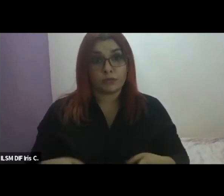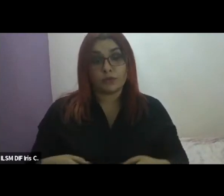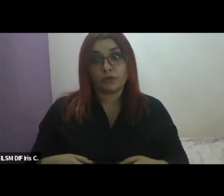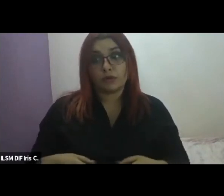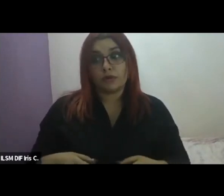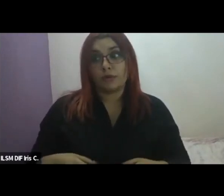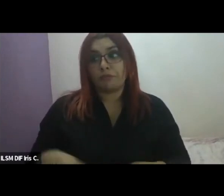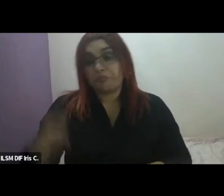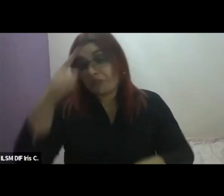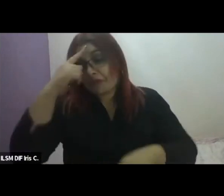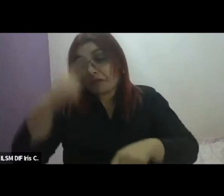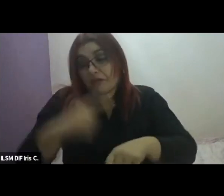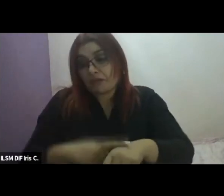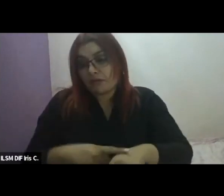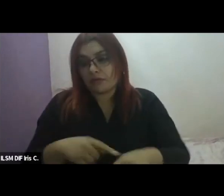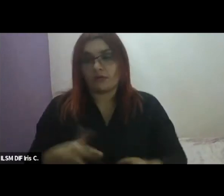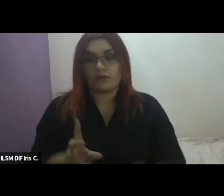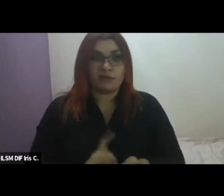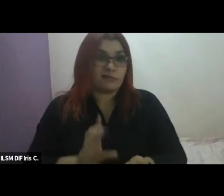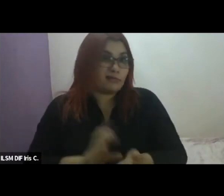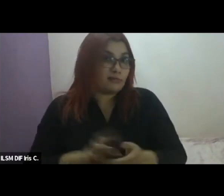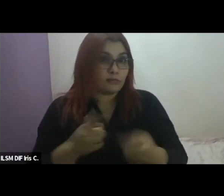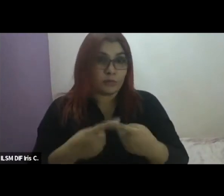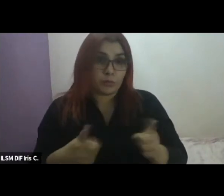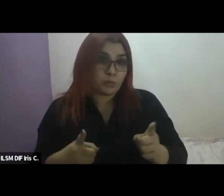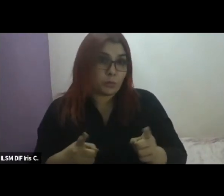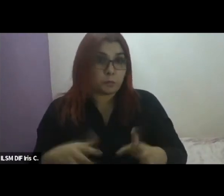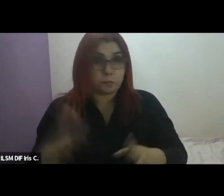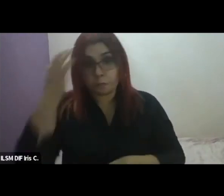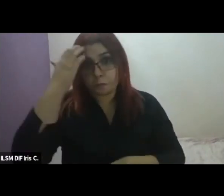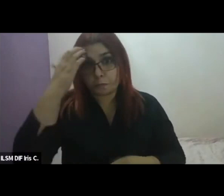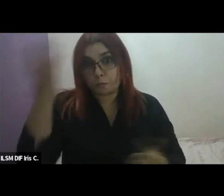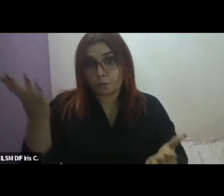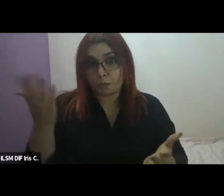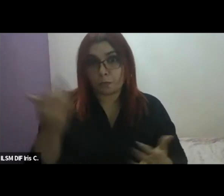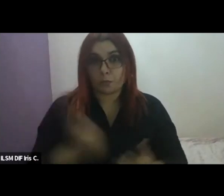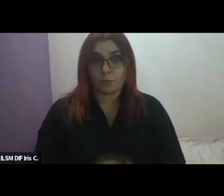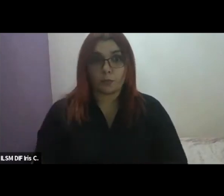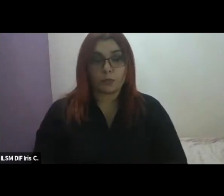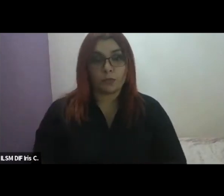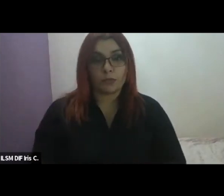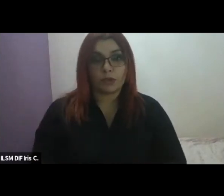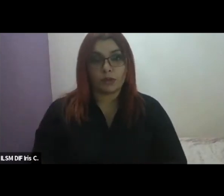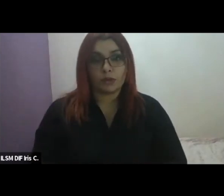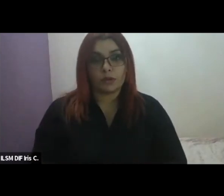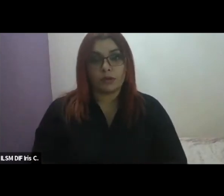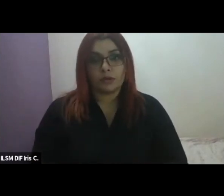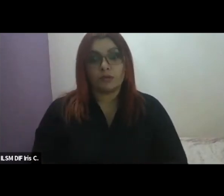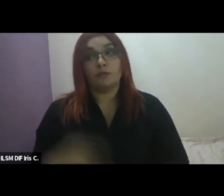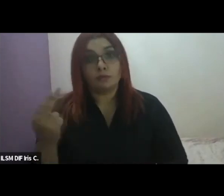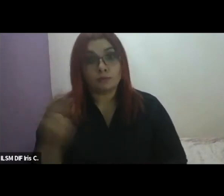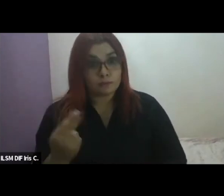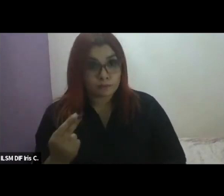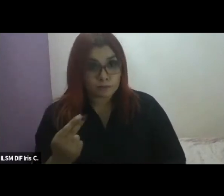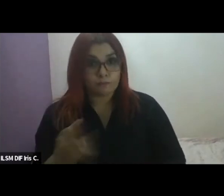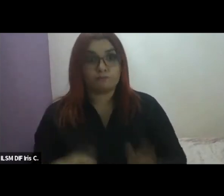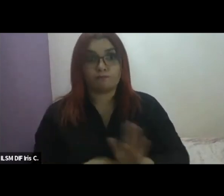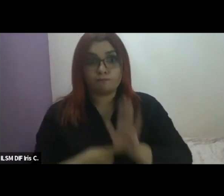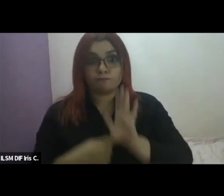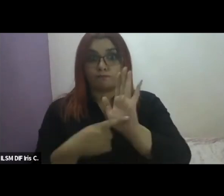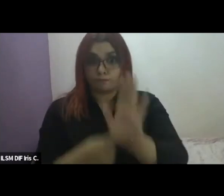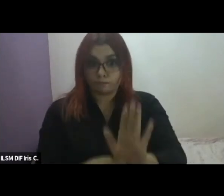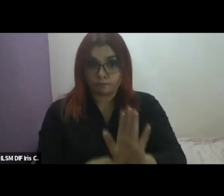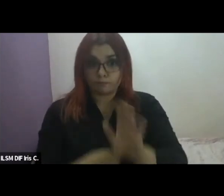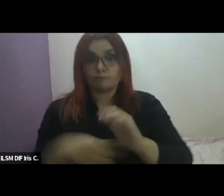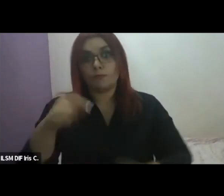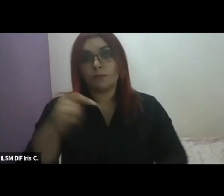desde otros referentes. Y hacia ahí es hacia donde apunta también esta propuesta de entender la discapacidad. Y también desde la